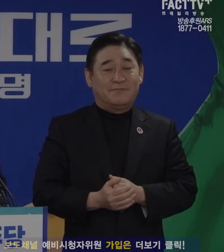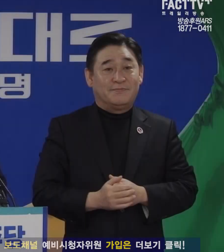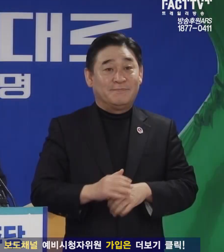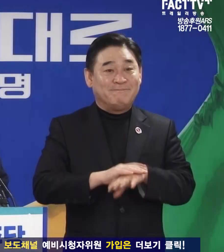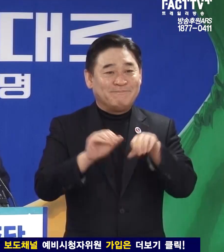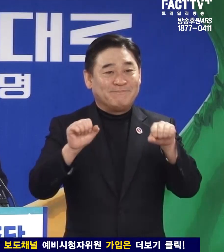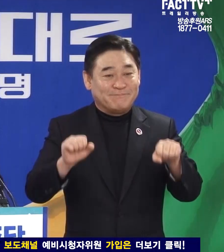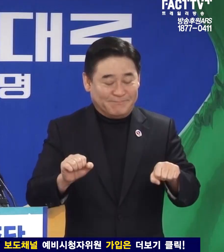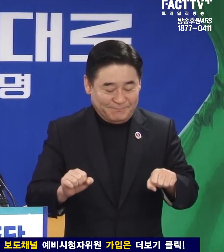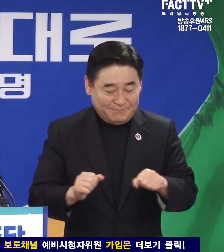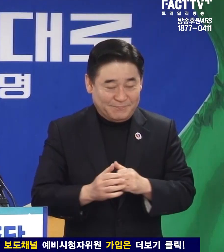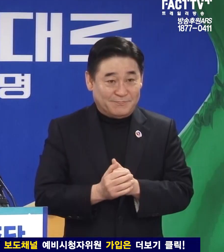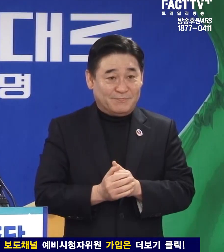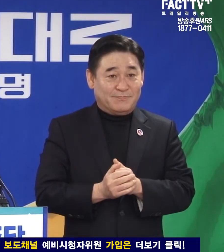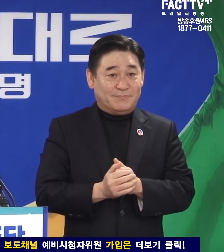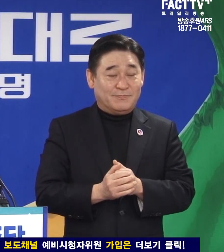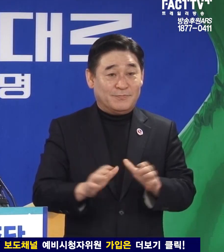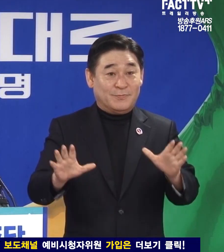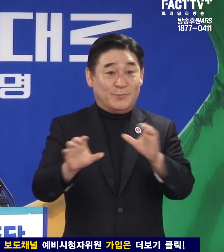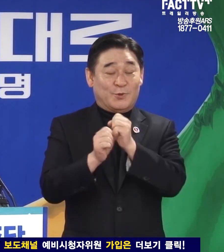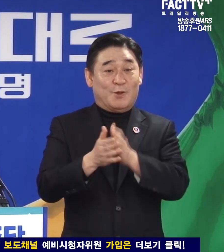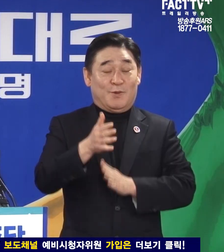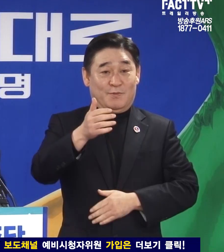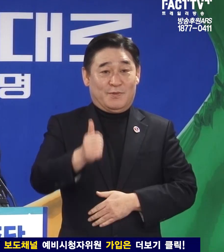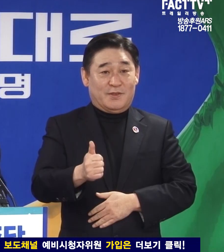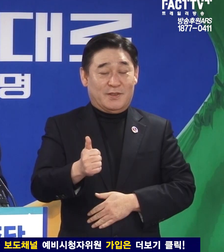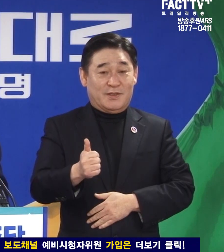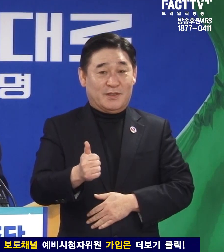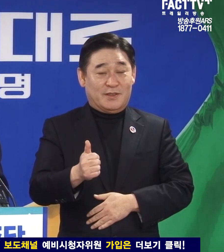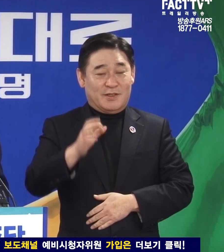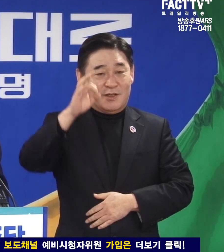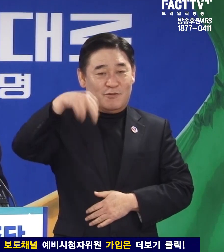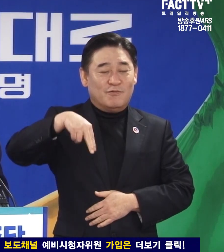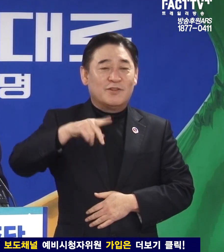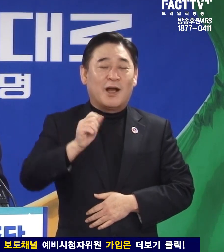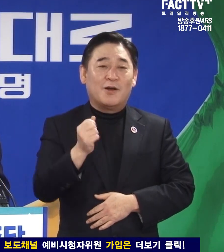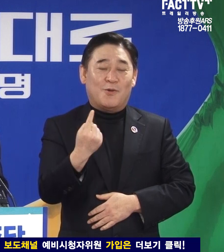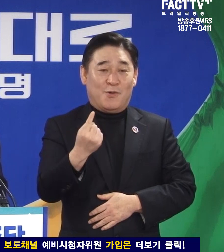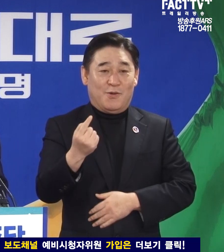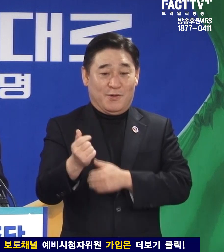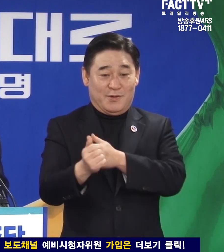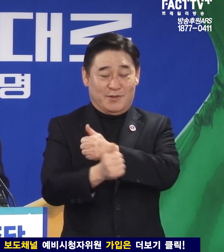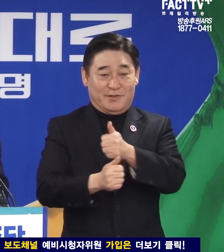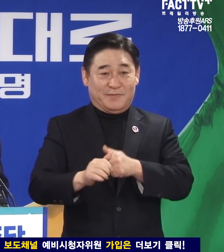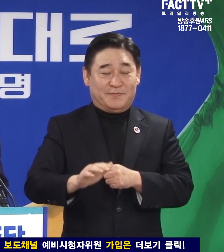네, 안녕하십니까. 총괄본부장 우상호입니다.